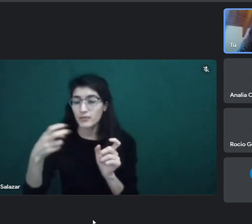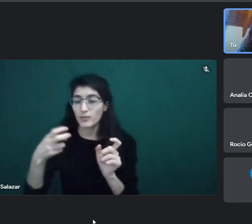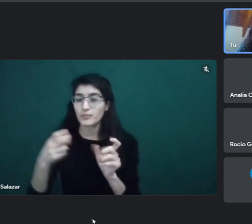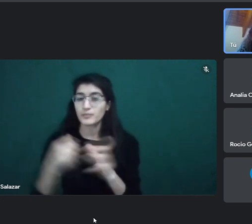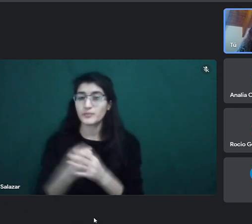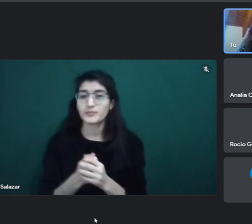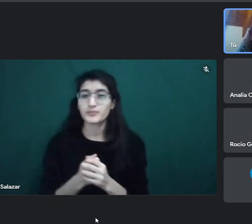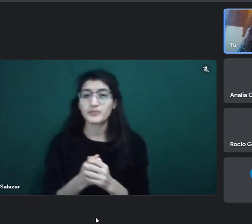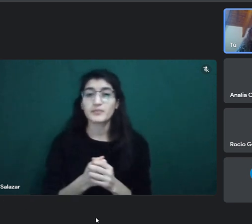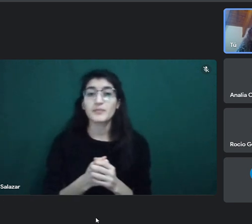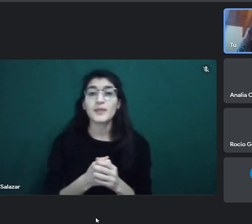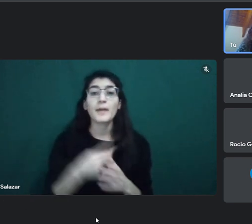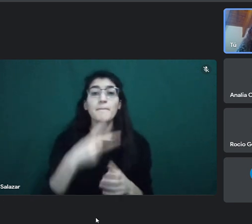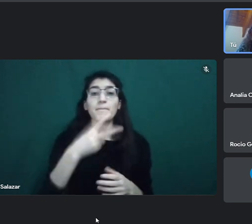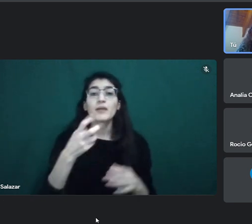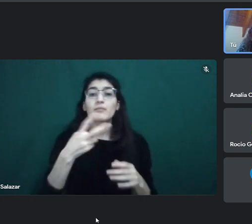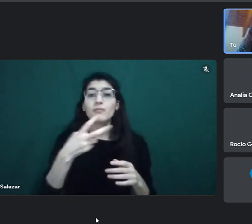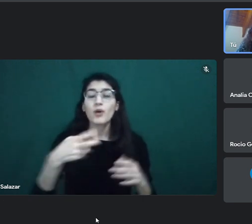principal?